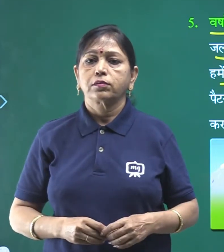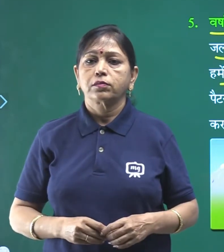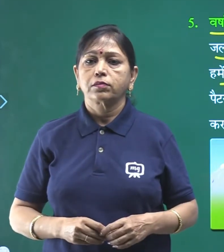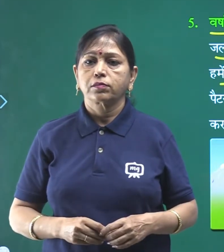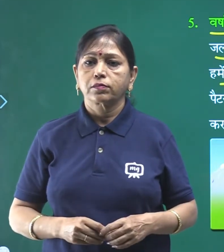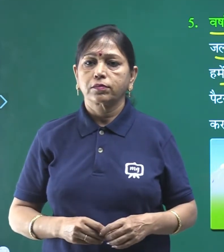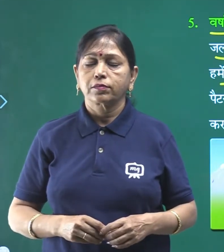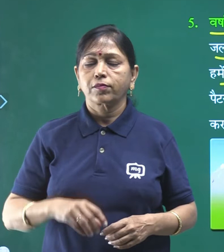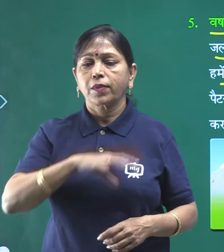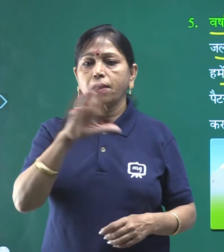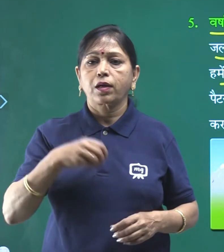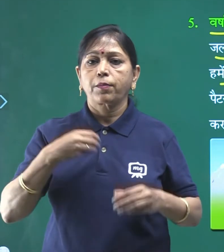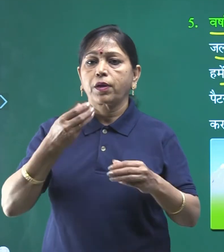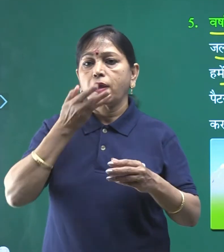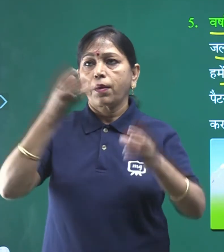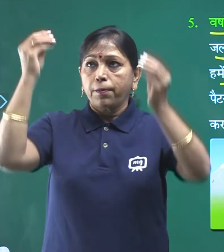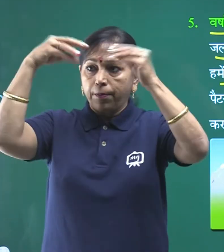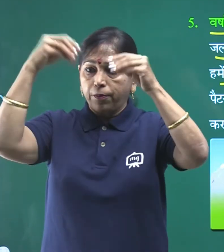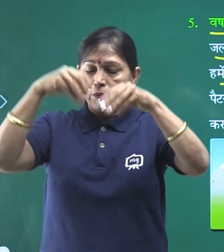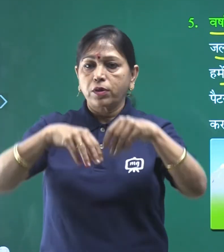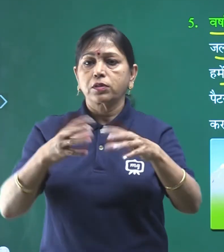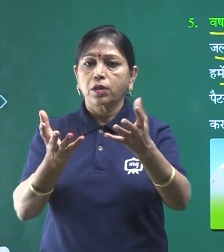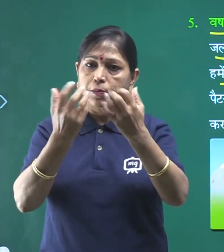कि हमें WhatsApp प्रदान करता है